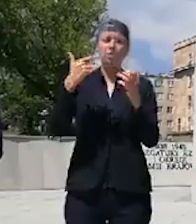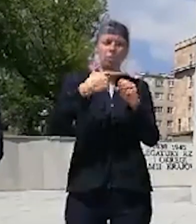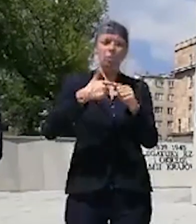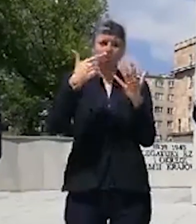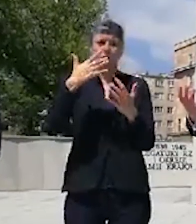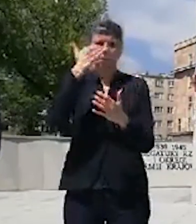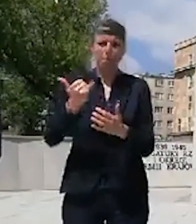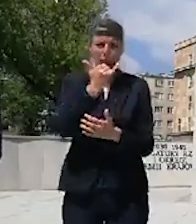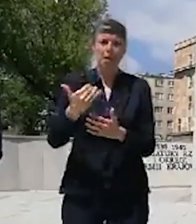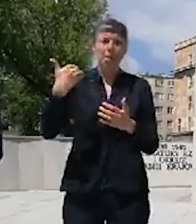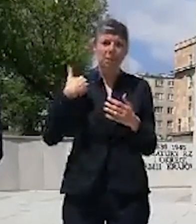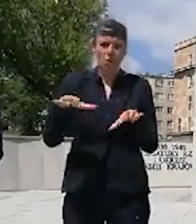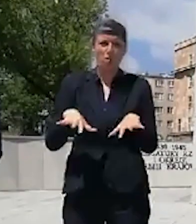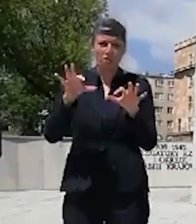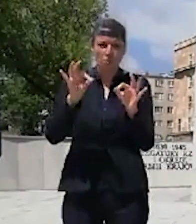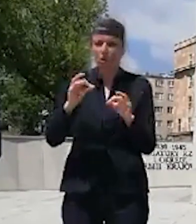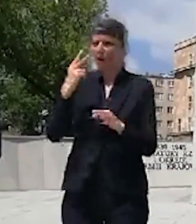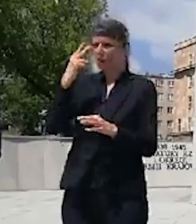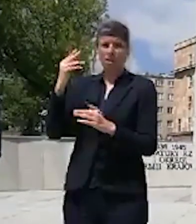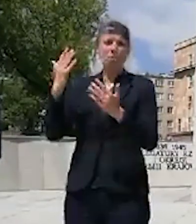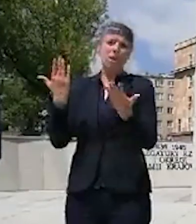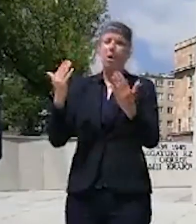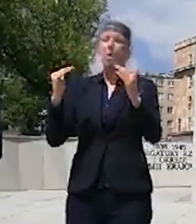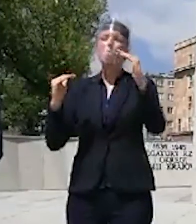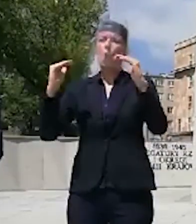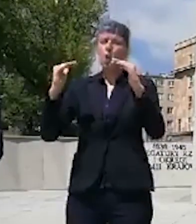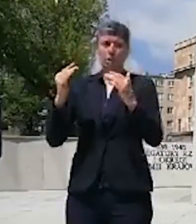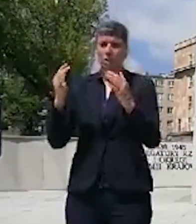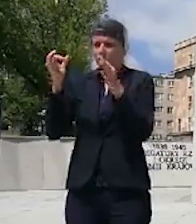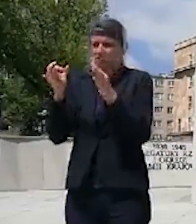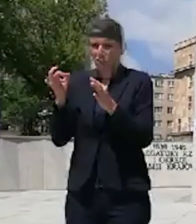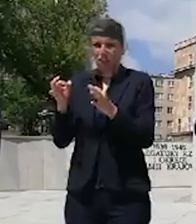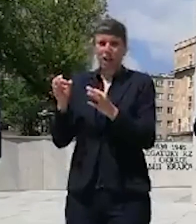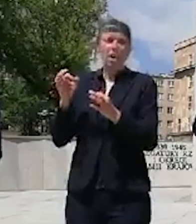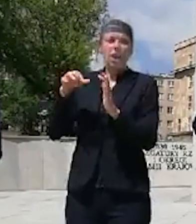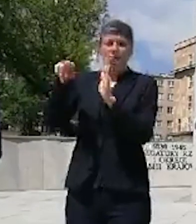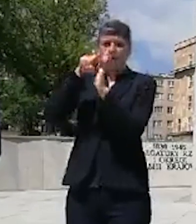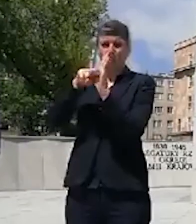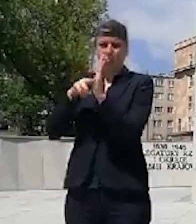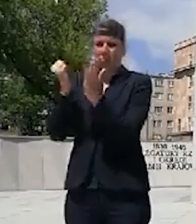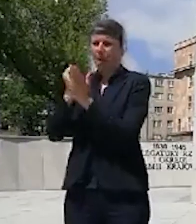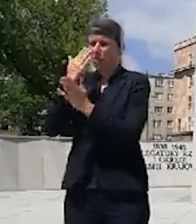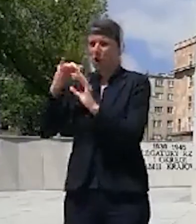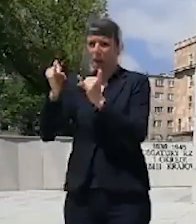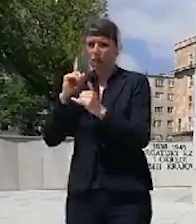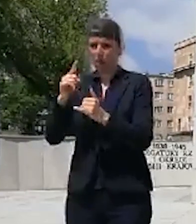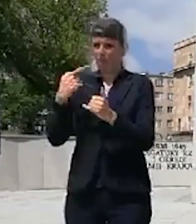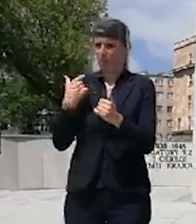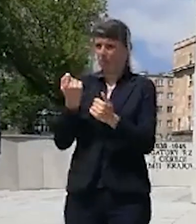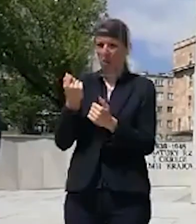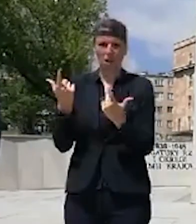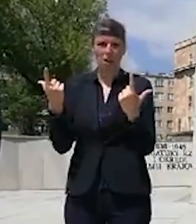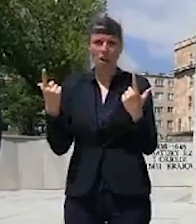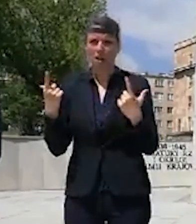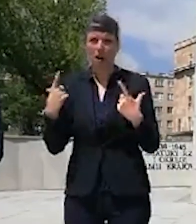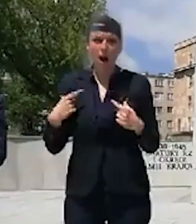rzecz nieprawdopodobna, kiedy patrzy się na dzisiejsze standardy legislacji, ale udało się. I dzisiaj, kiedy